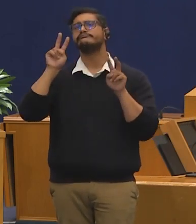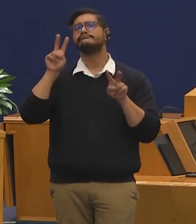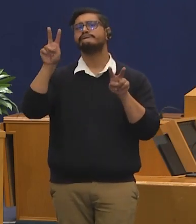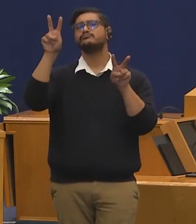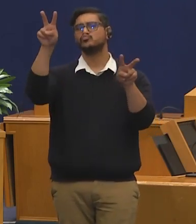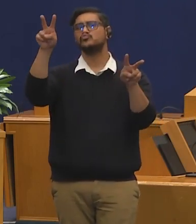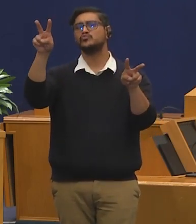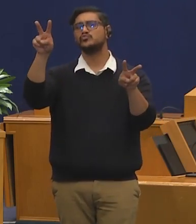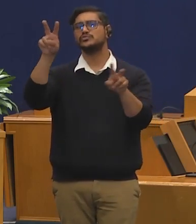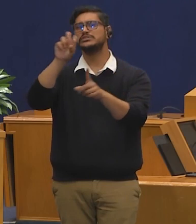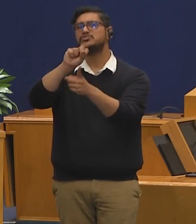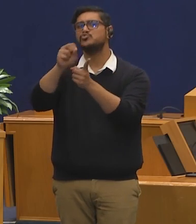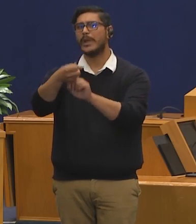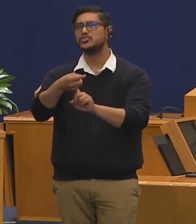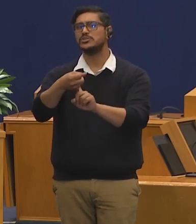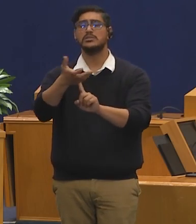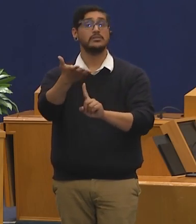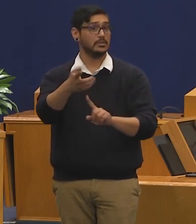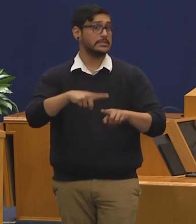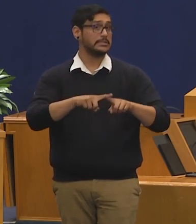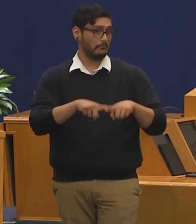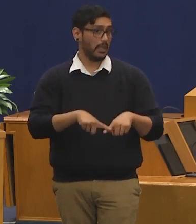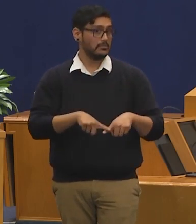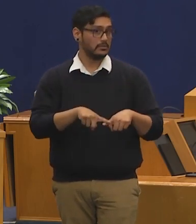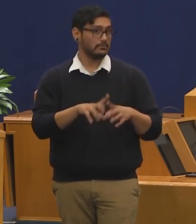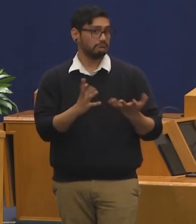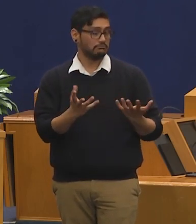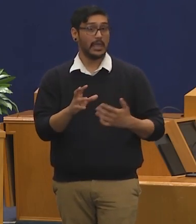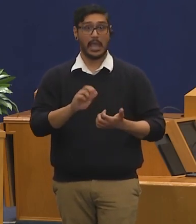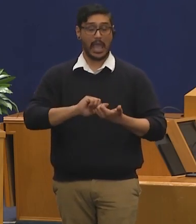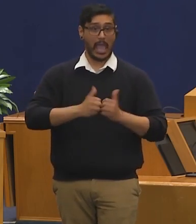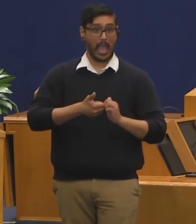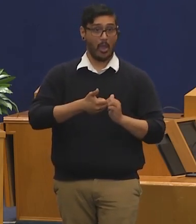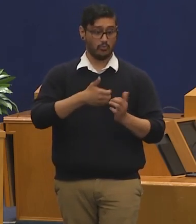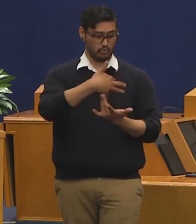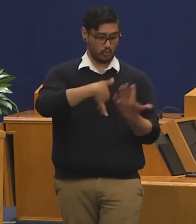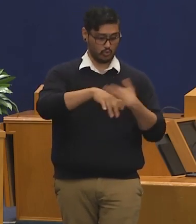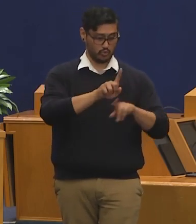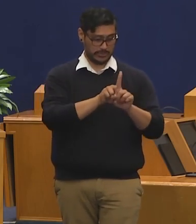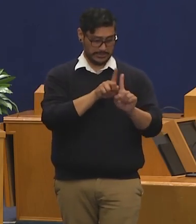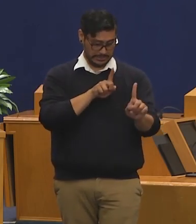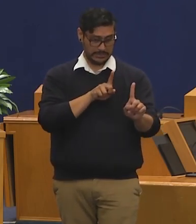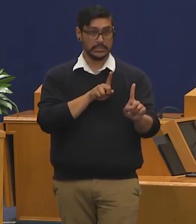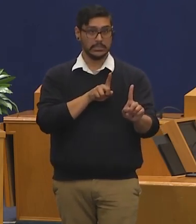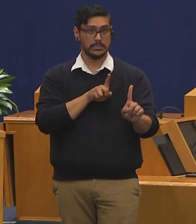si seguimos con la distancia física.